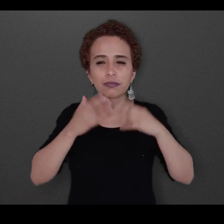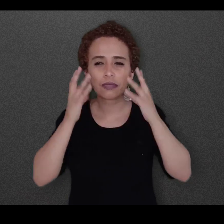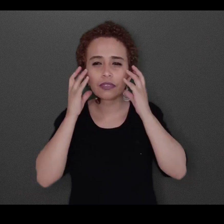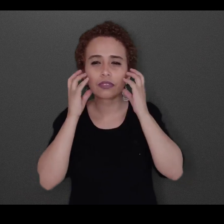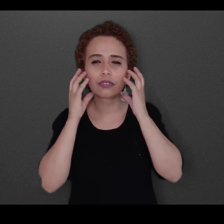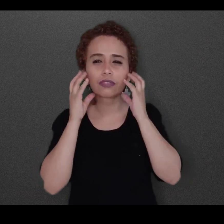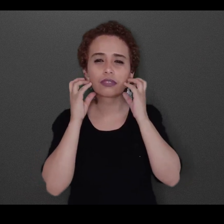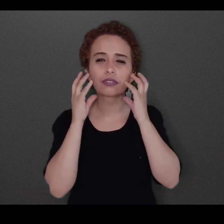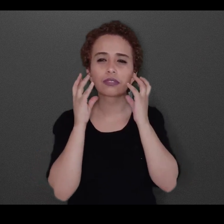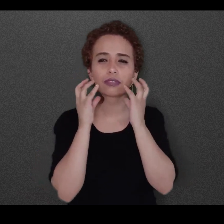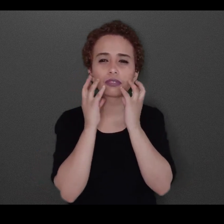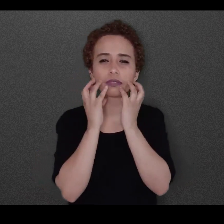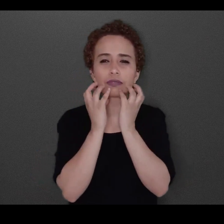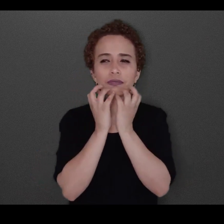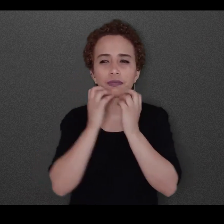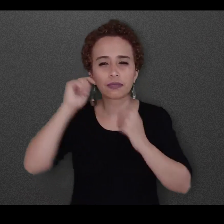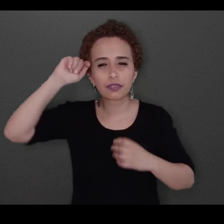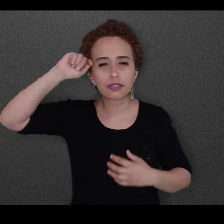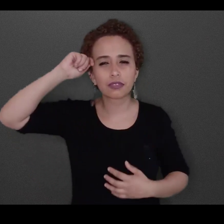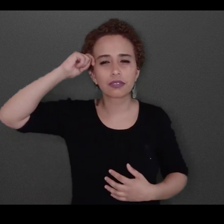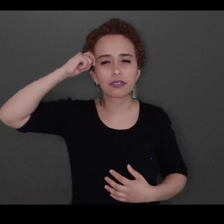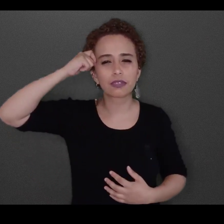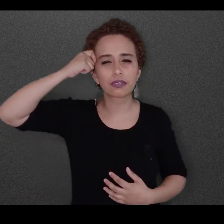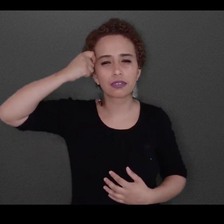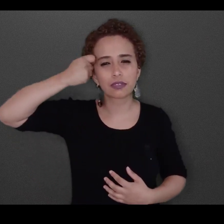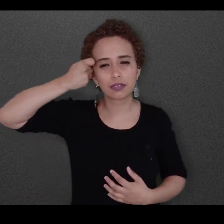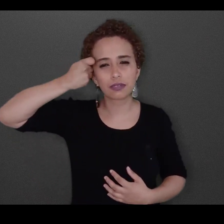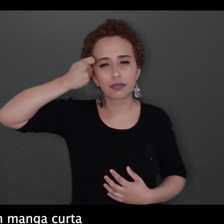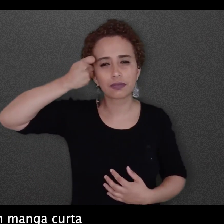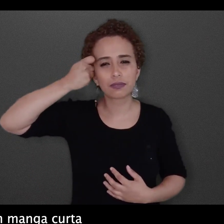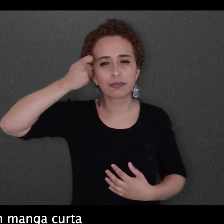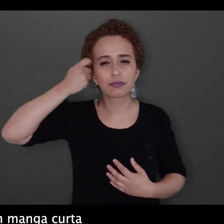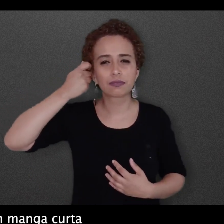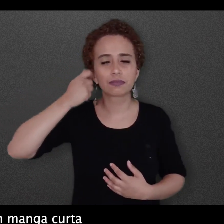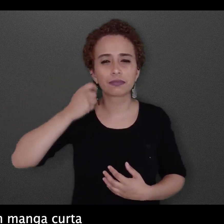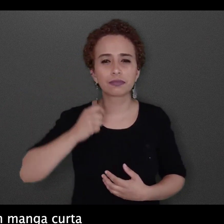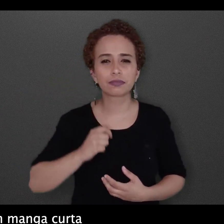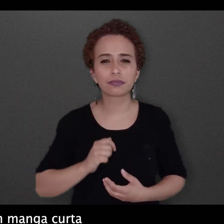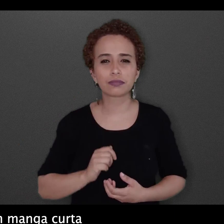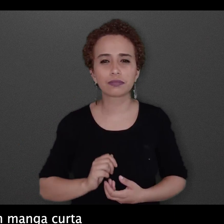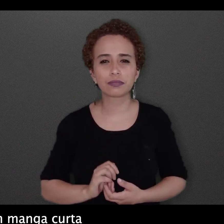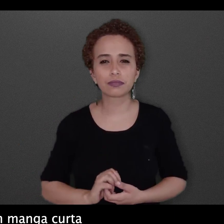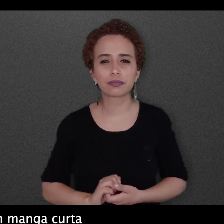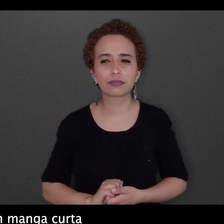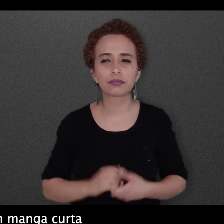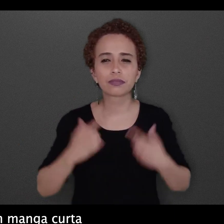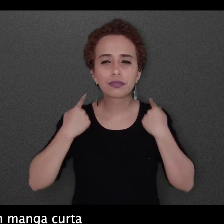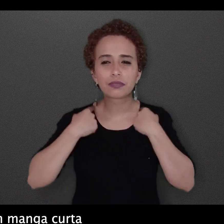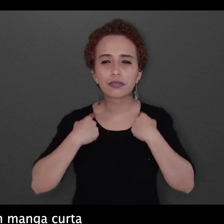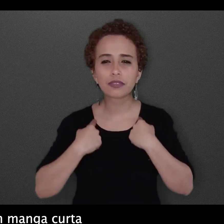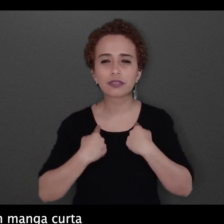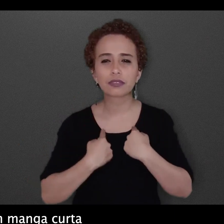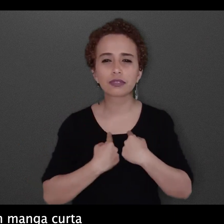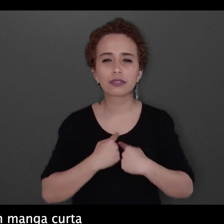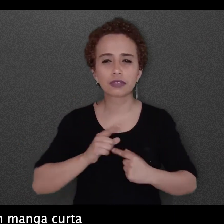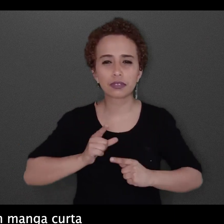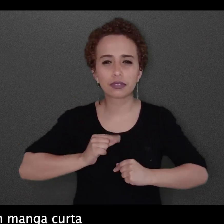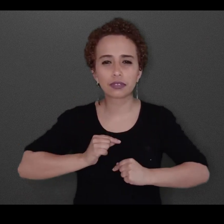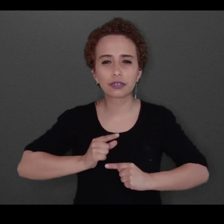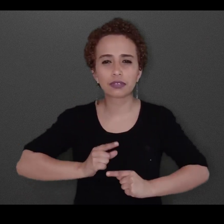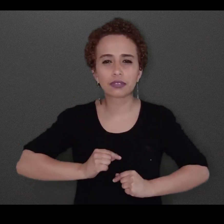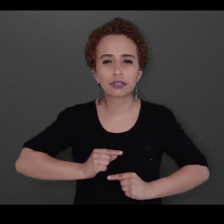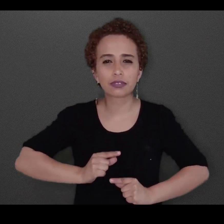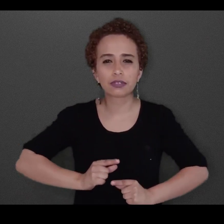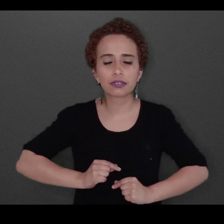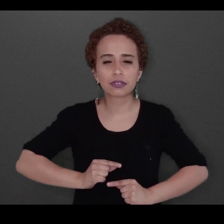preta, crespa, curta. Camiseta preta com manga curta e três botões na